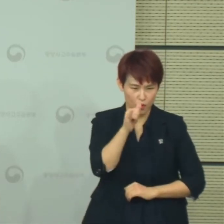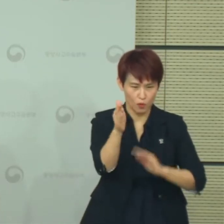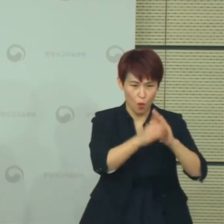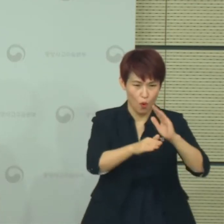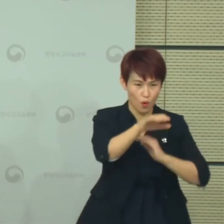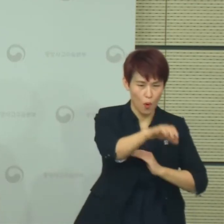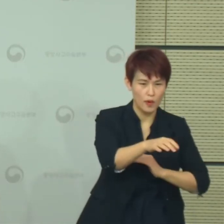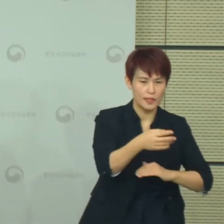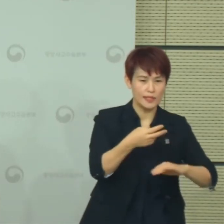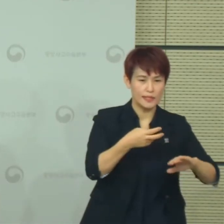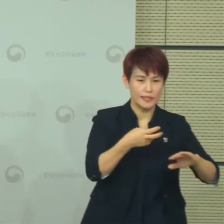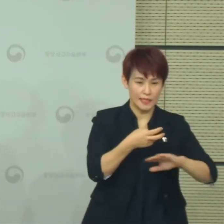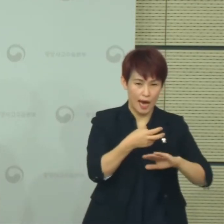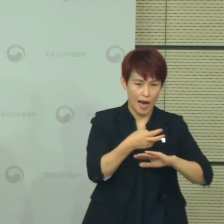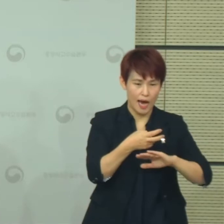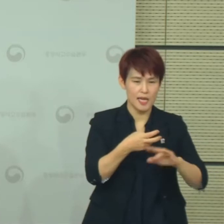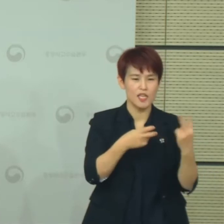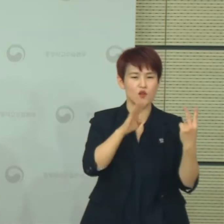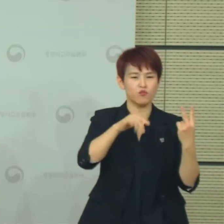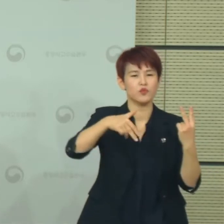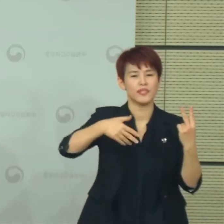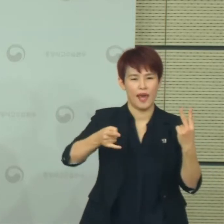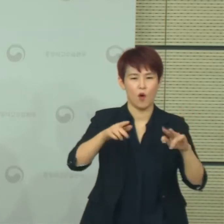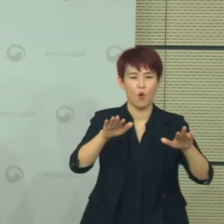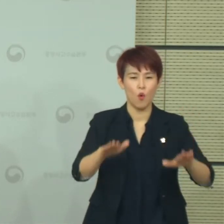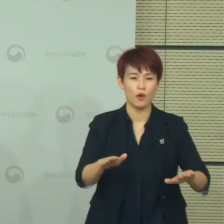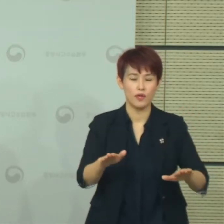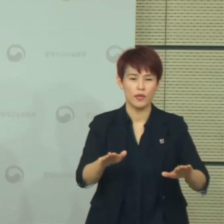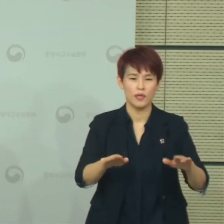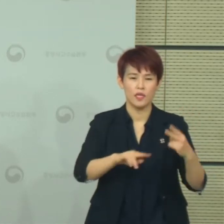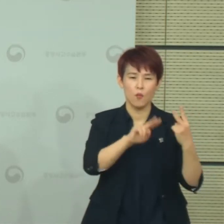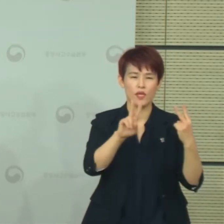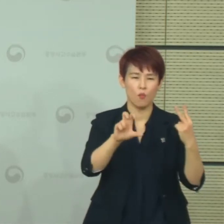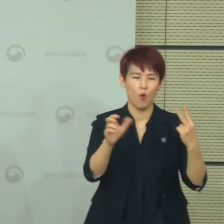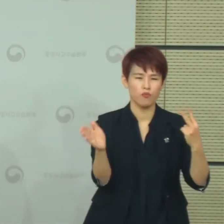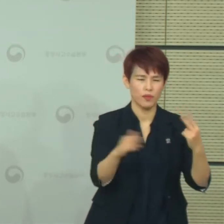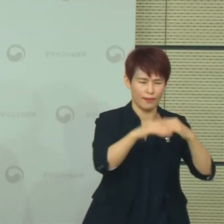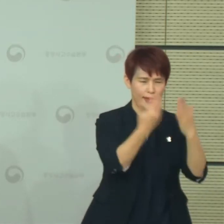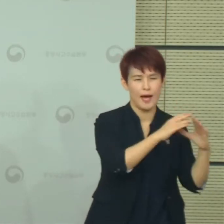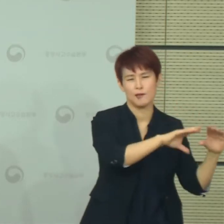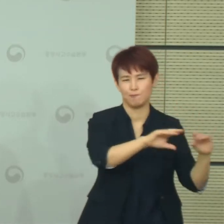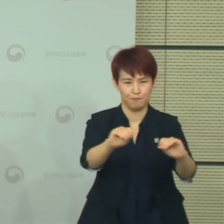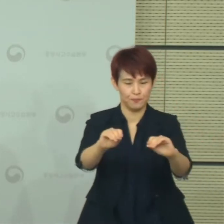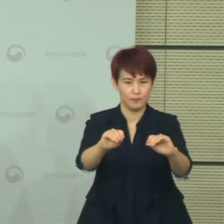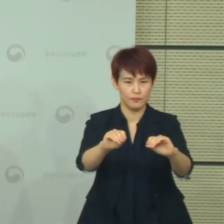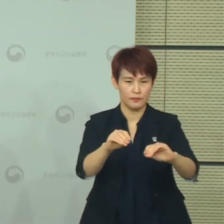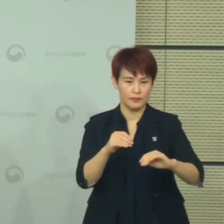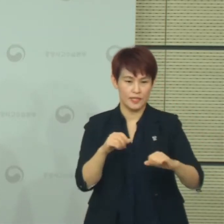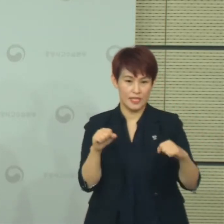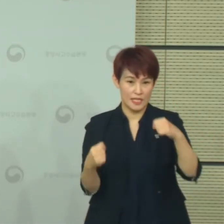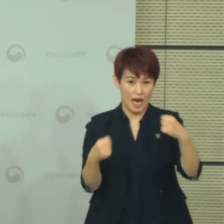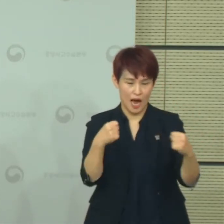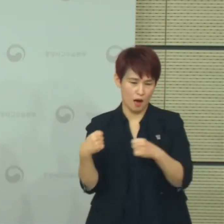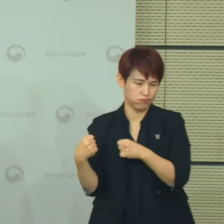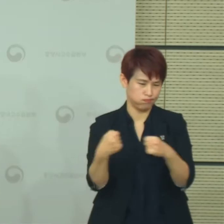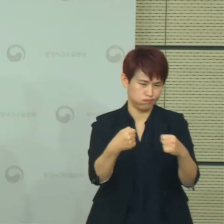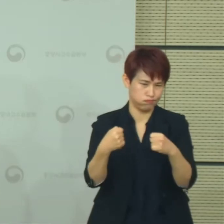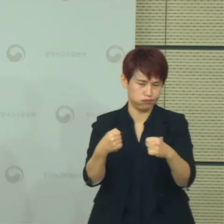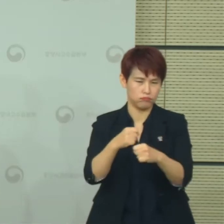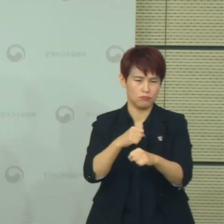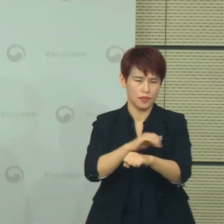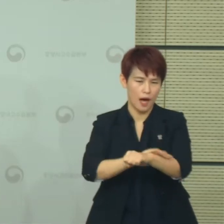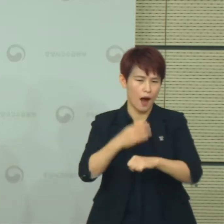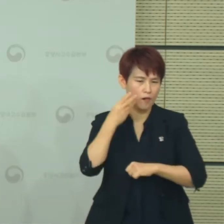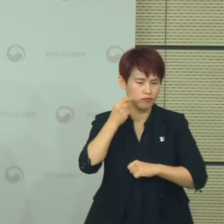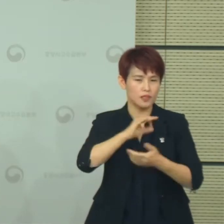공공기관 차량 2부제를 오늘 2월 25일부터 일시 중지하여 자가용을 원활하게 이용할 수